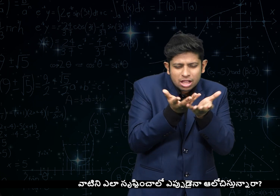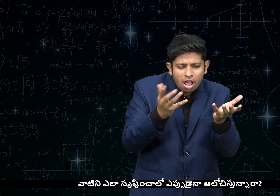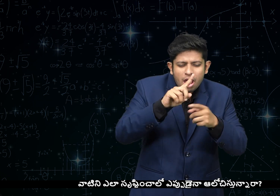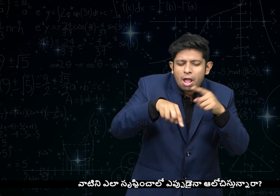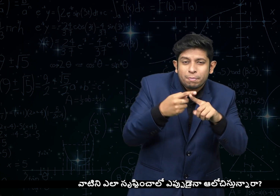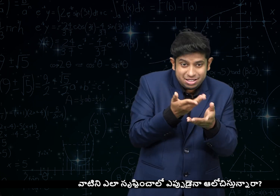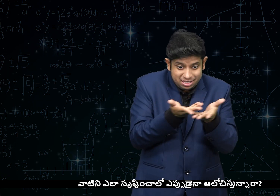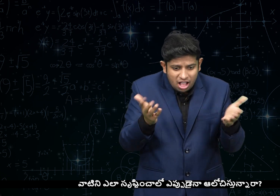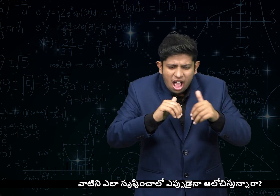ఆలోచిస్తున్నారా?